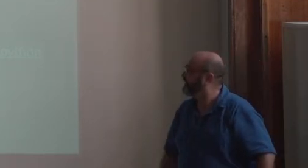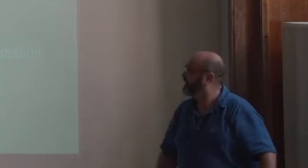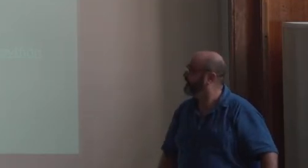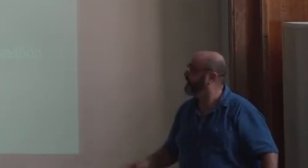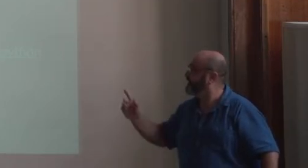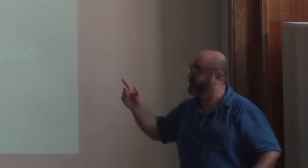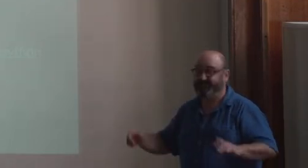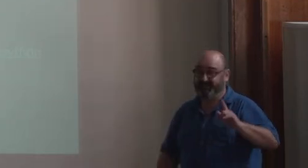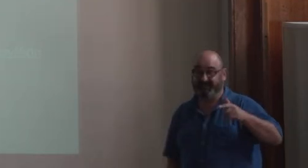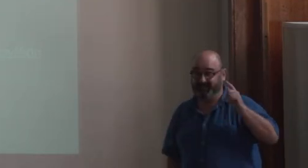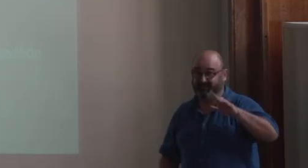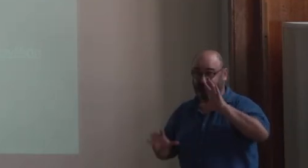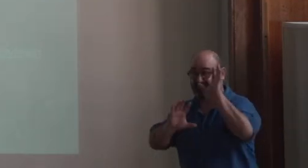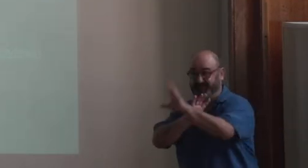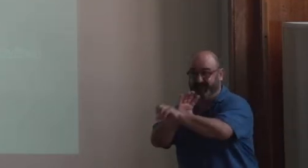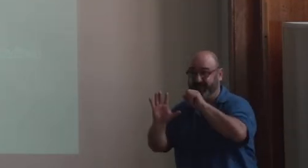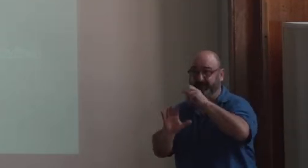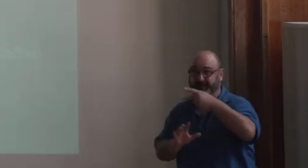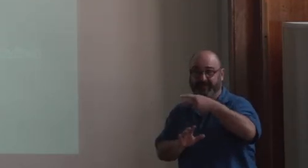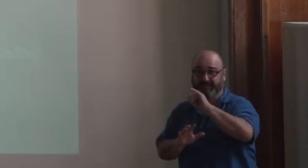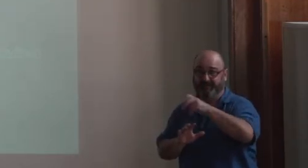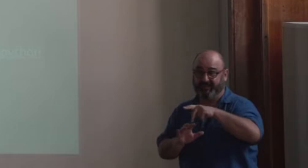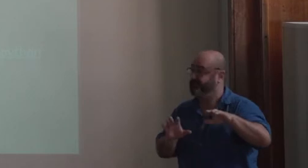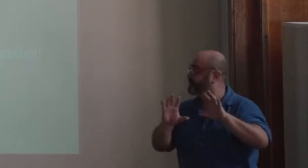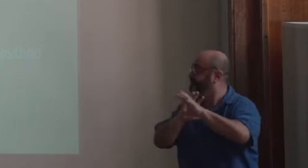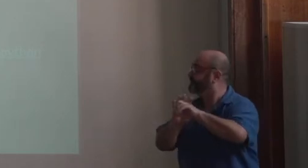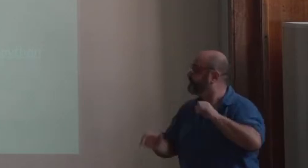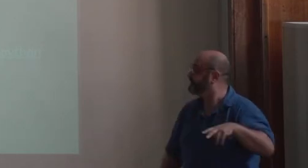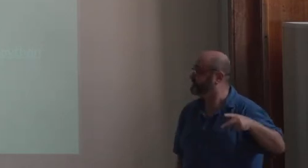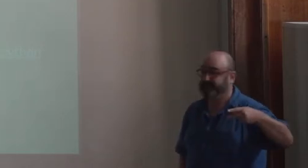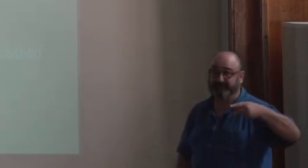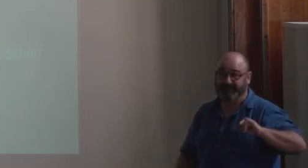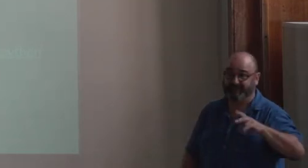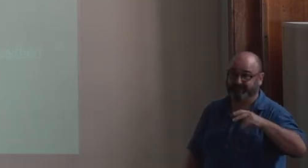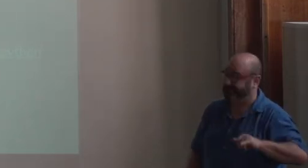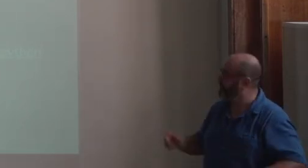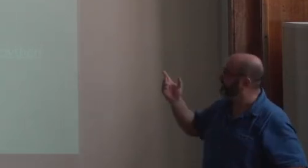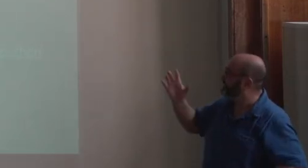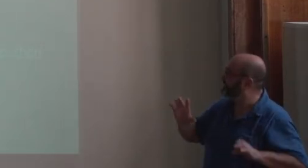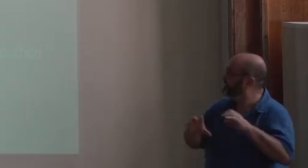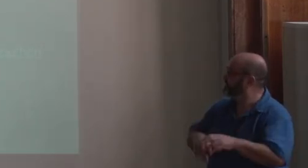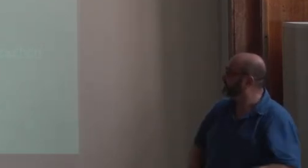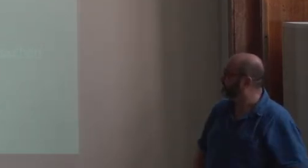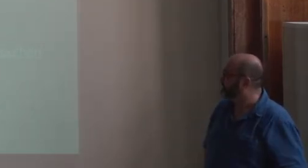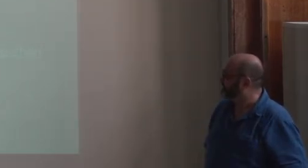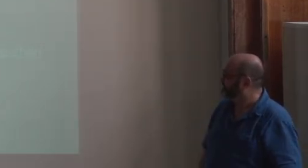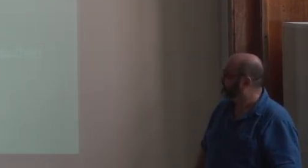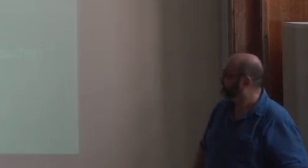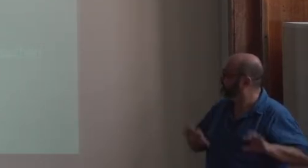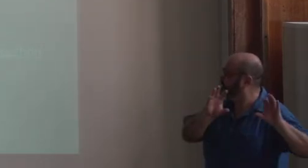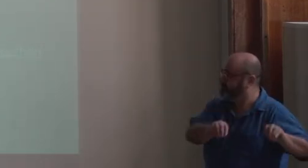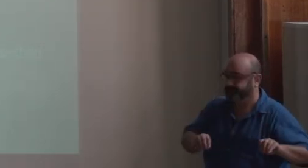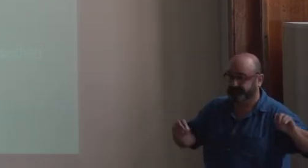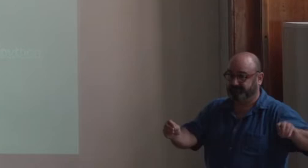Et donc, ça va chercher les paquets sur PyPI. Donc, vous pouvez faire un port UPIP, upip.install picoweb, qui est une sorte de